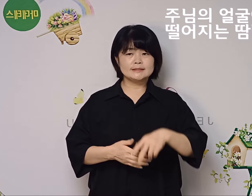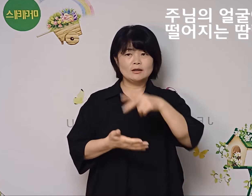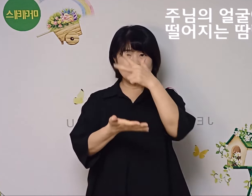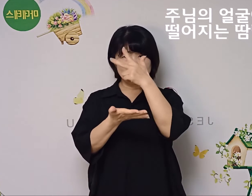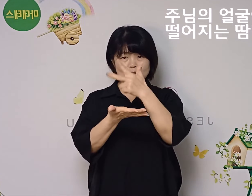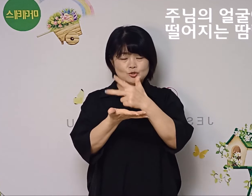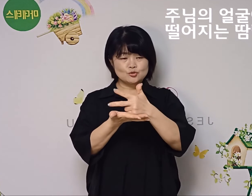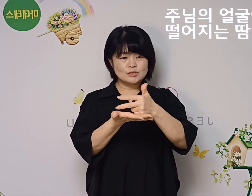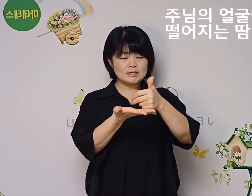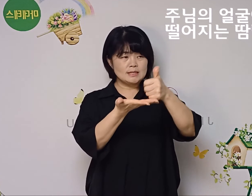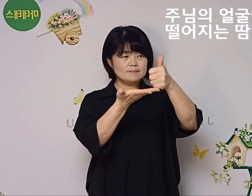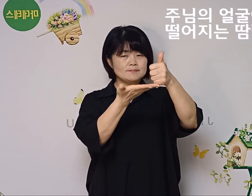얼굴에서 주님,